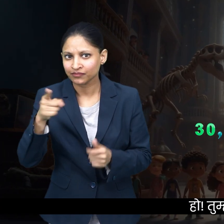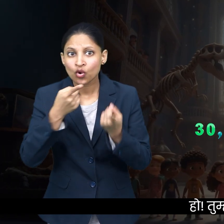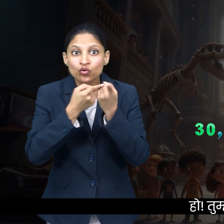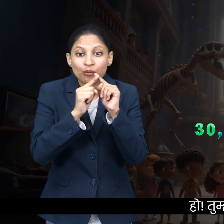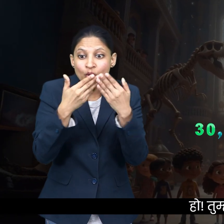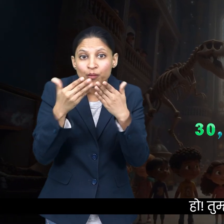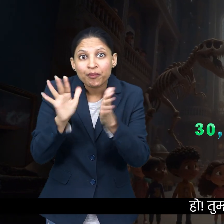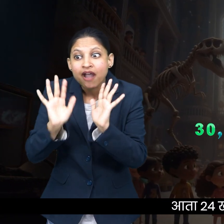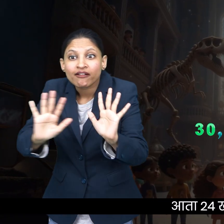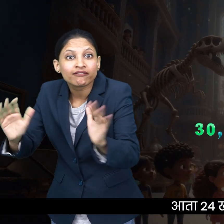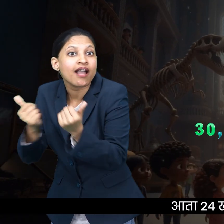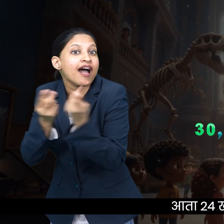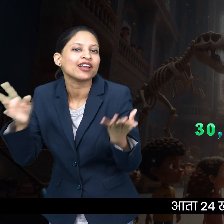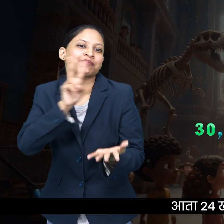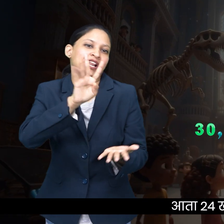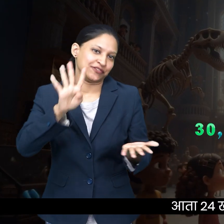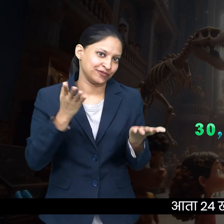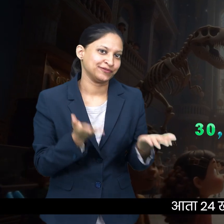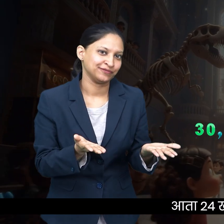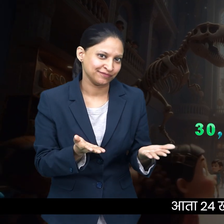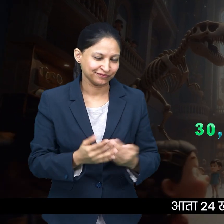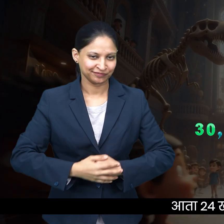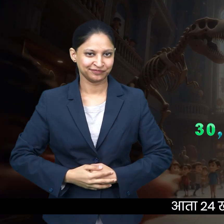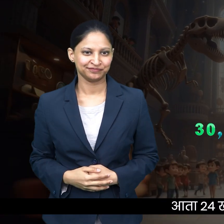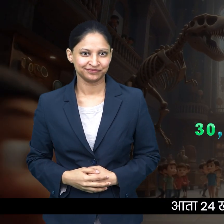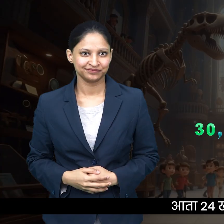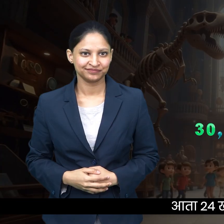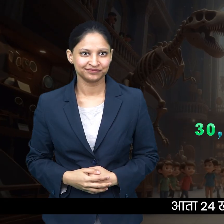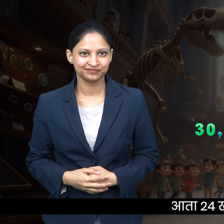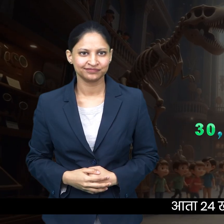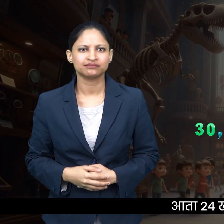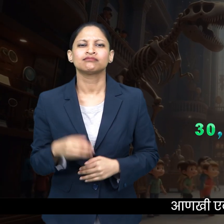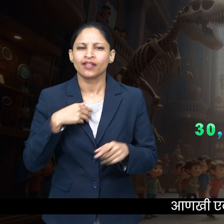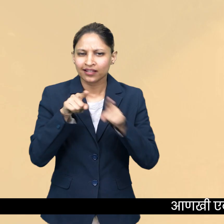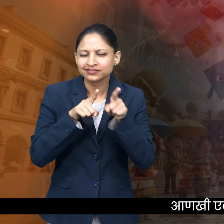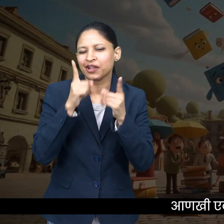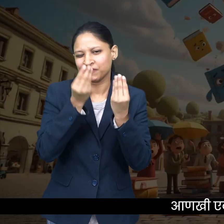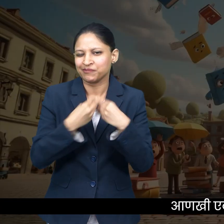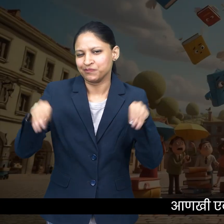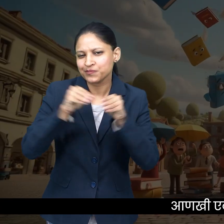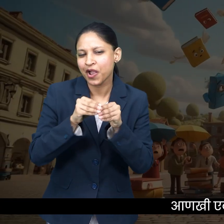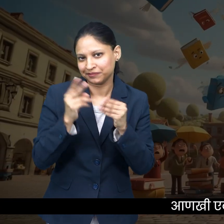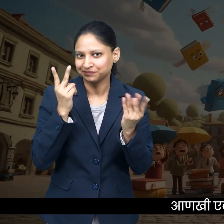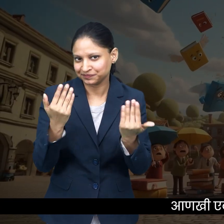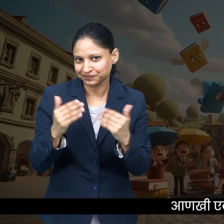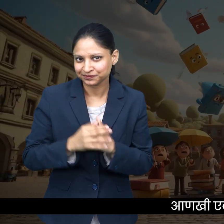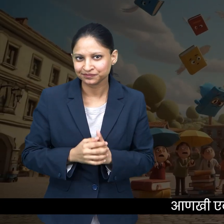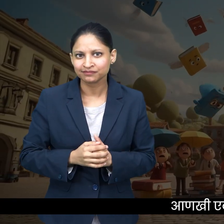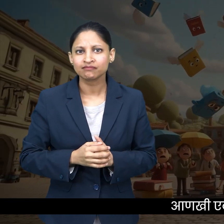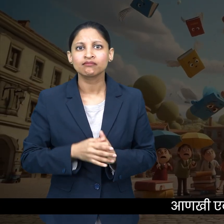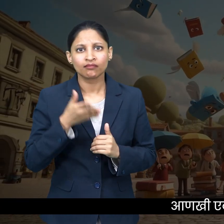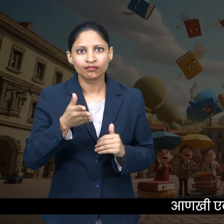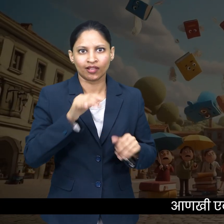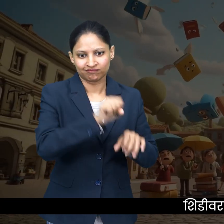तुम्ही बरोबर आहात. आता 24 खोल्या उघड्या आहेत. आणखी एक उदाहरण येत